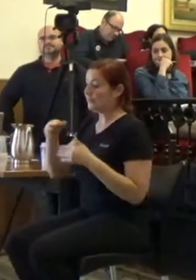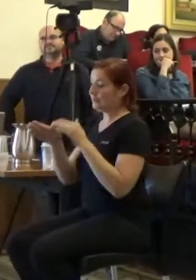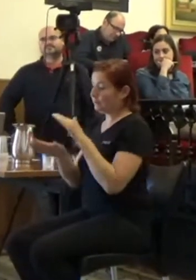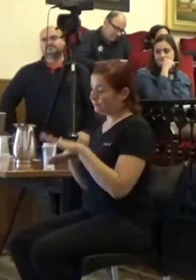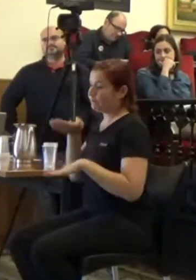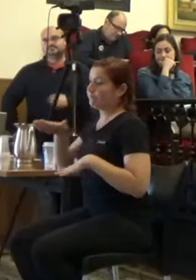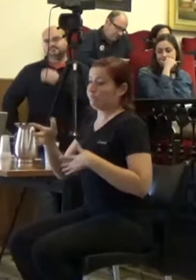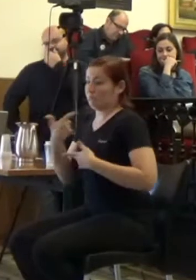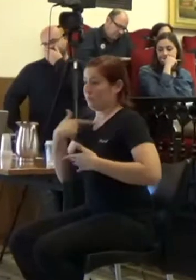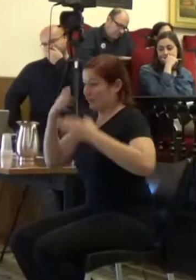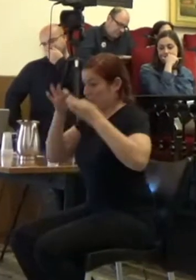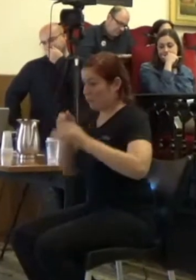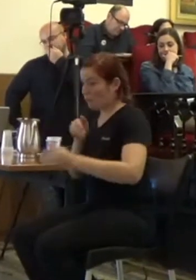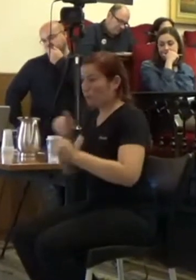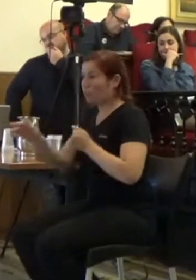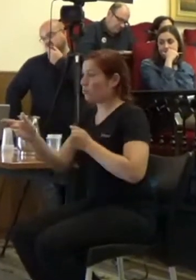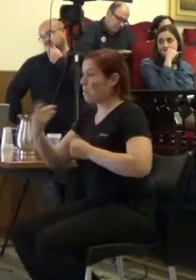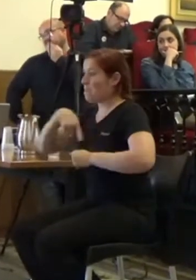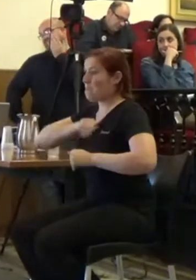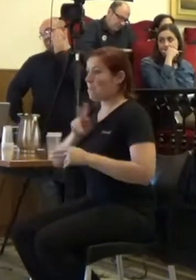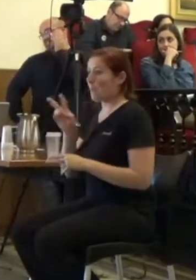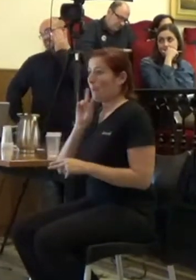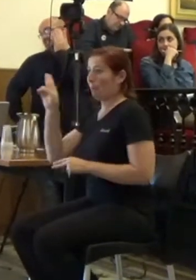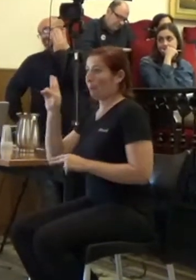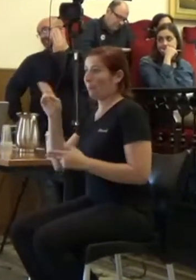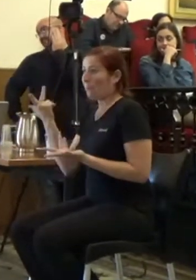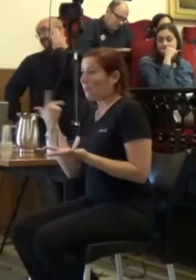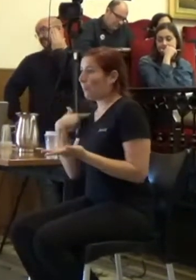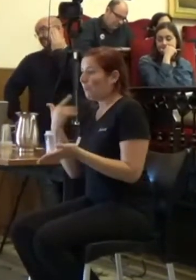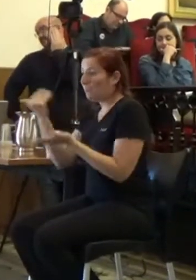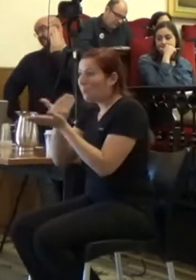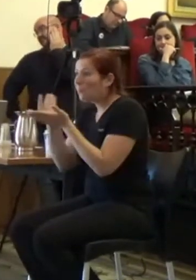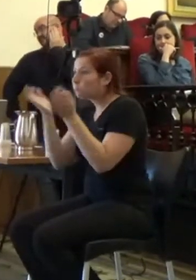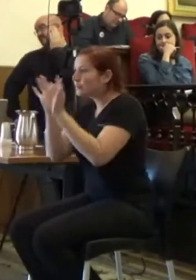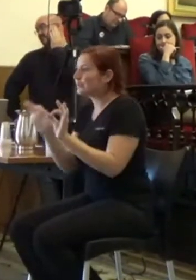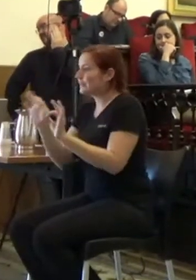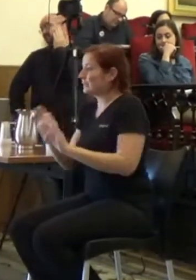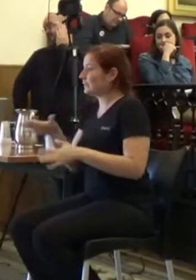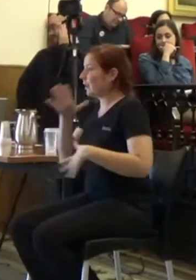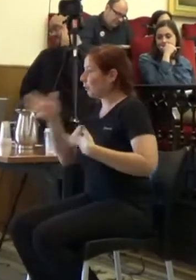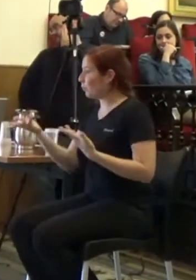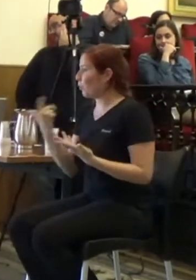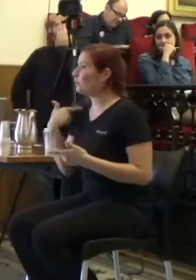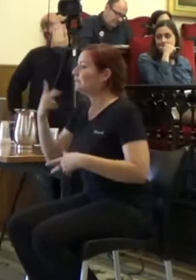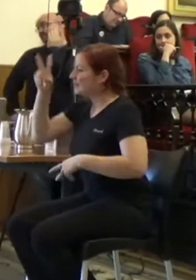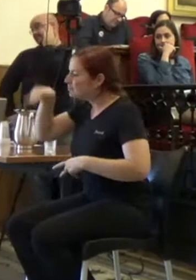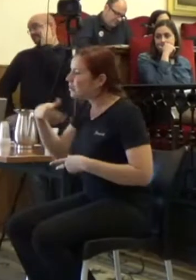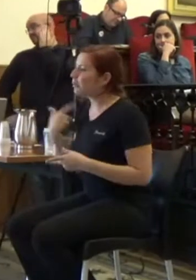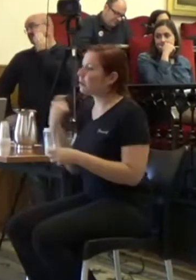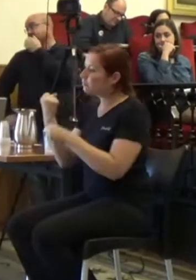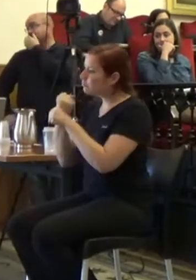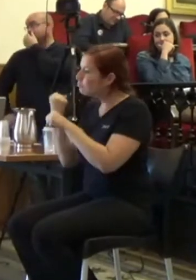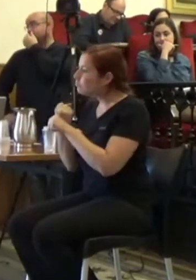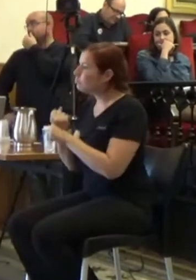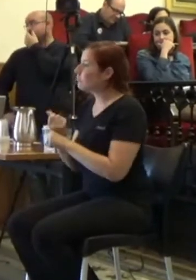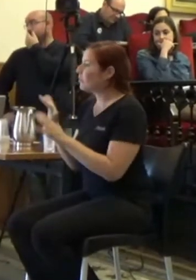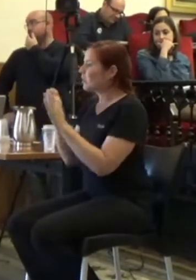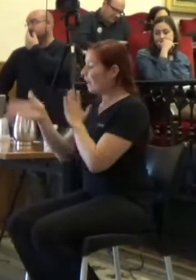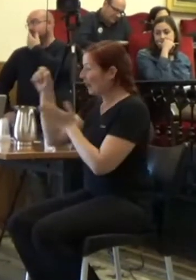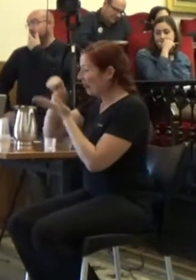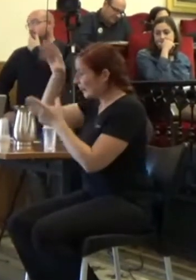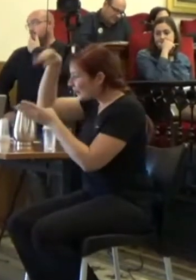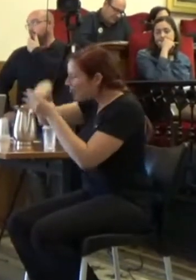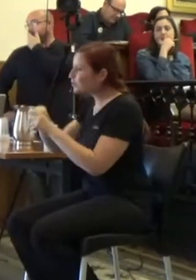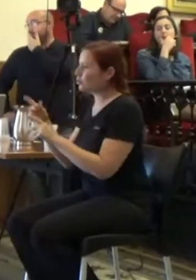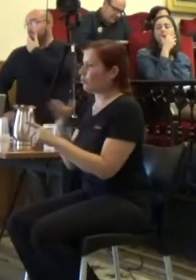no podremos ni siquiera cobrar una pensión de jubilación, y más teniendo en cuenta el trato vejatorio que sufrimos por parte del personal de dichos centros,